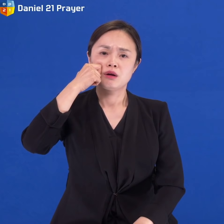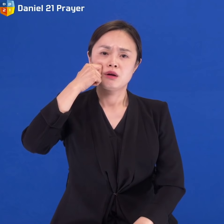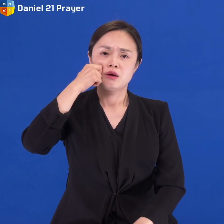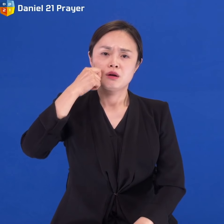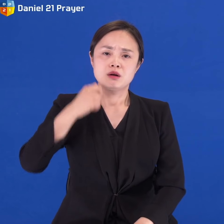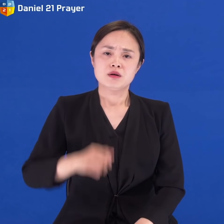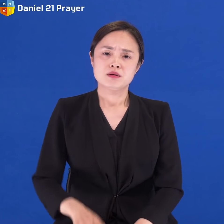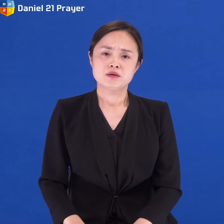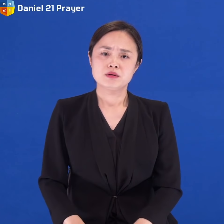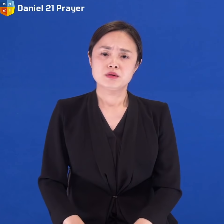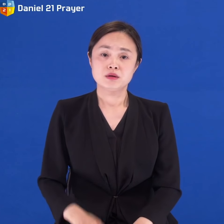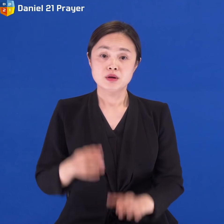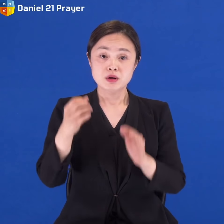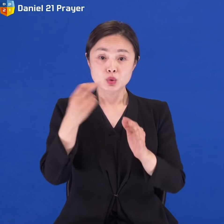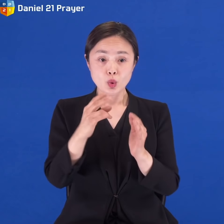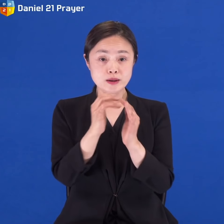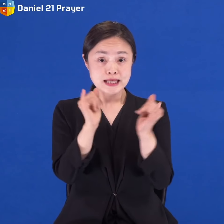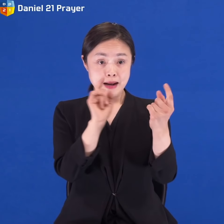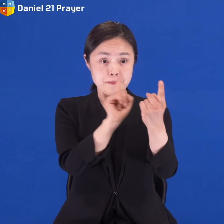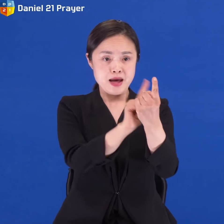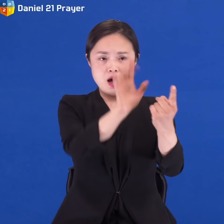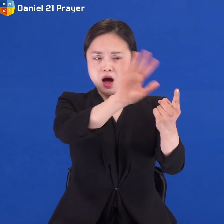피하게 되어 있습니다.